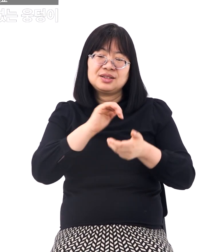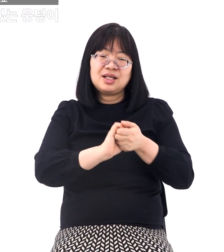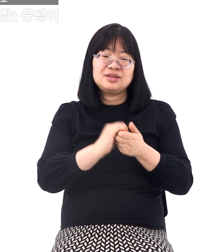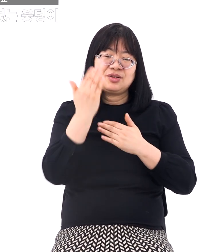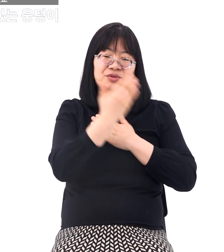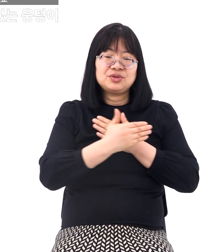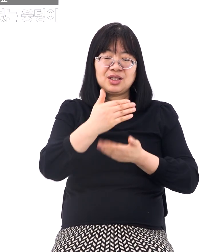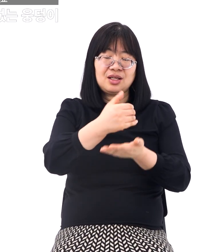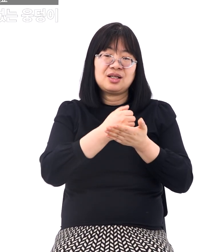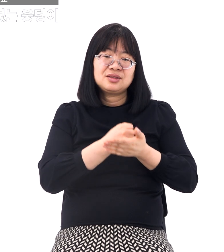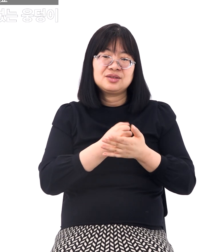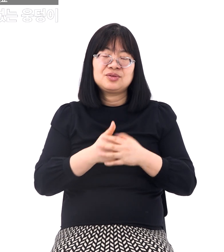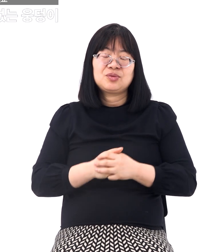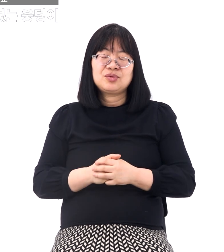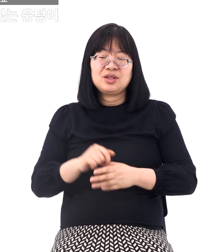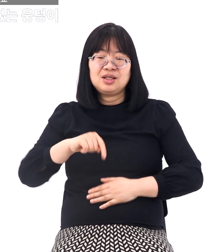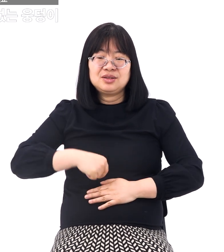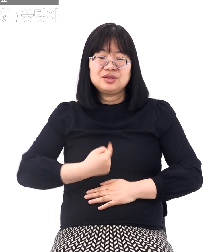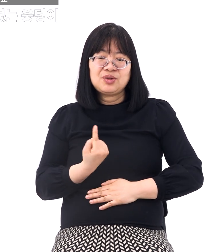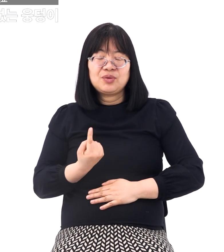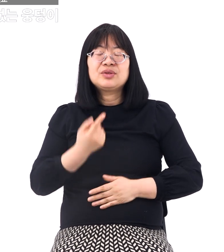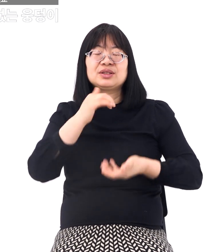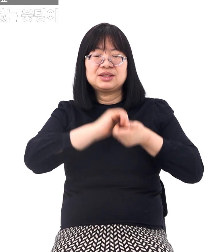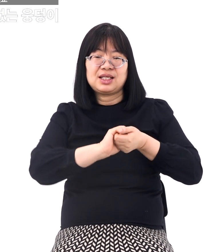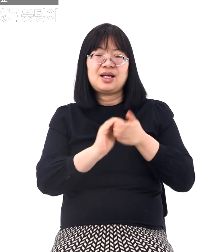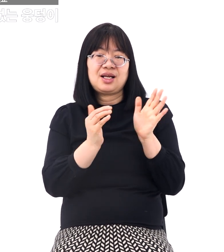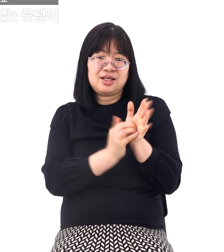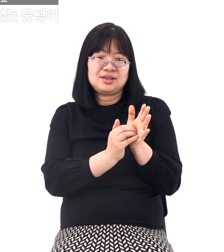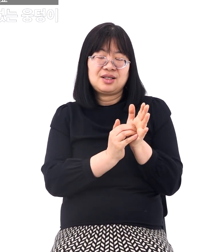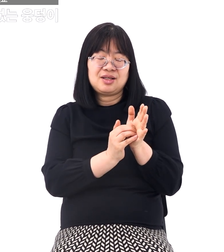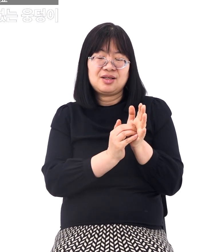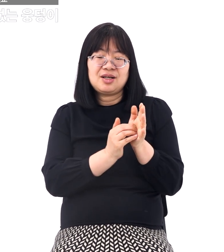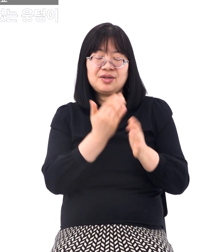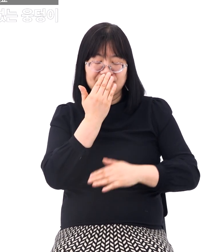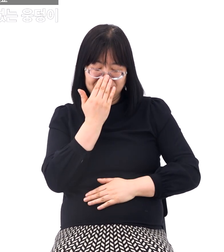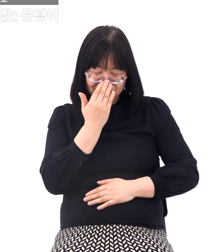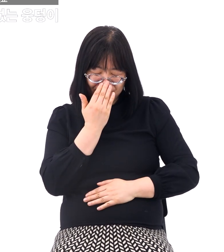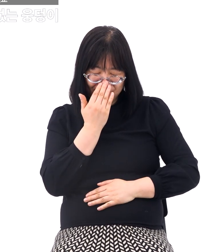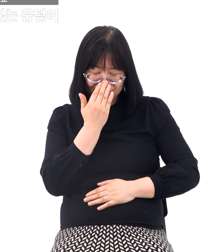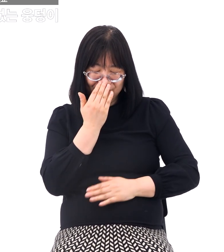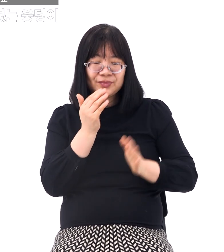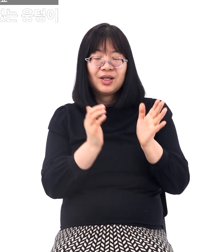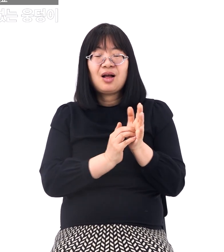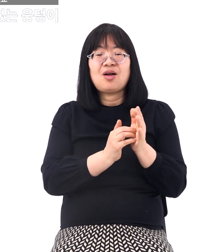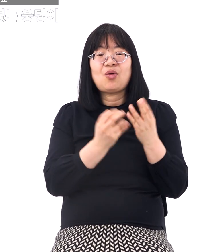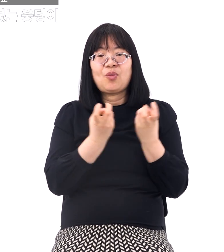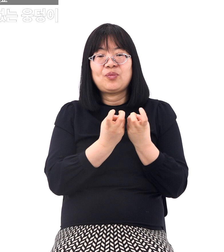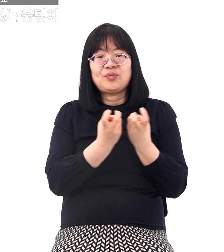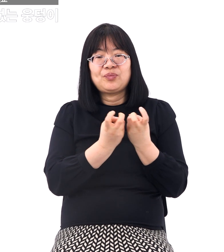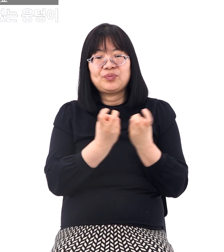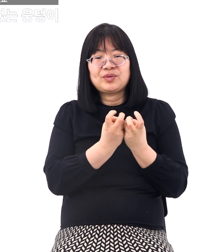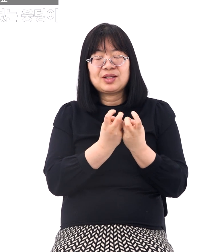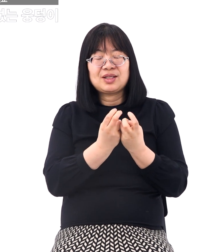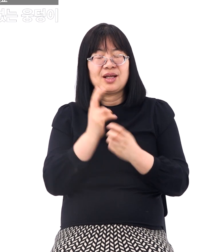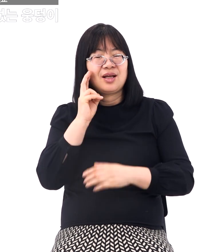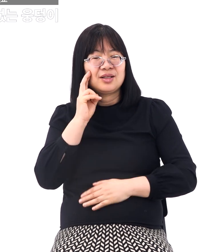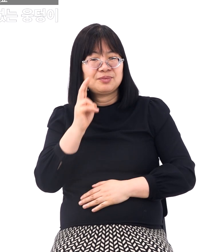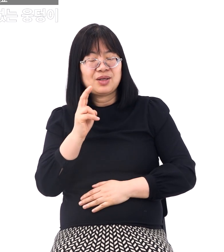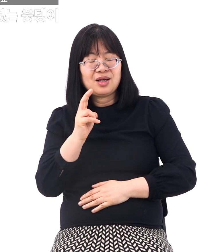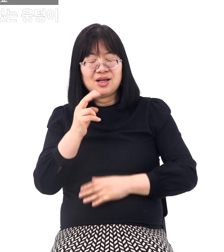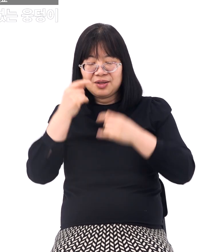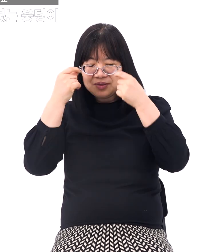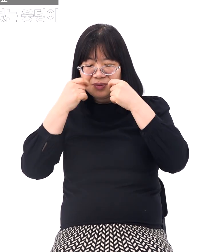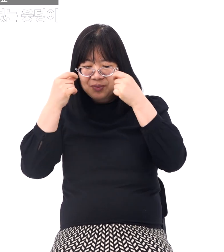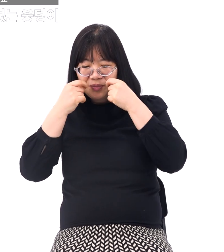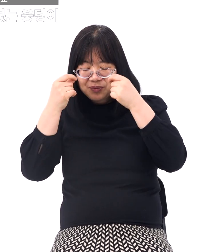육체를 가지고 스스로를 제한하셔서 낮아지셔서 어떻게 하신 거예요? 심한